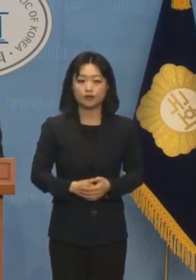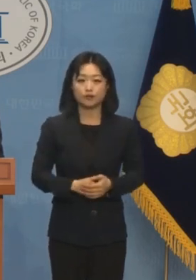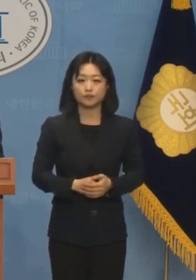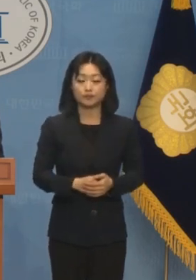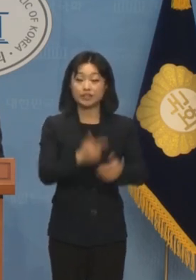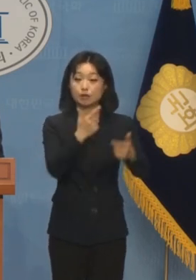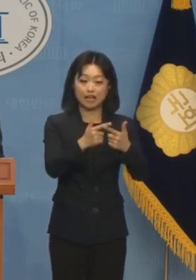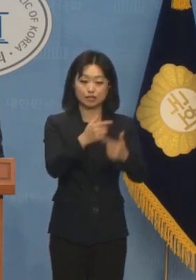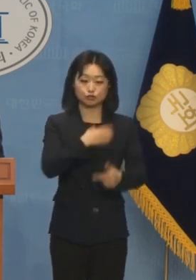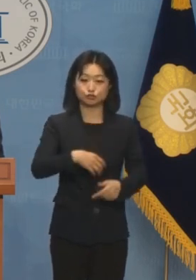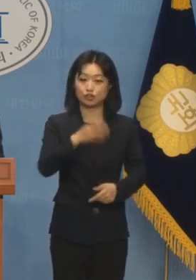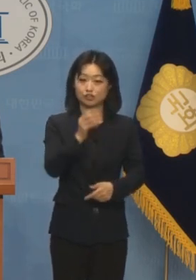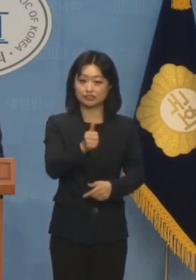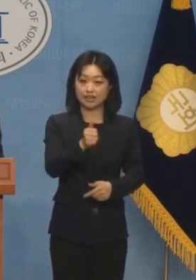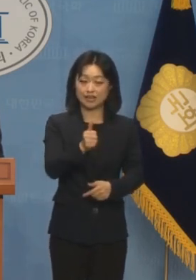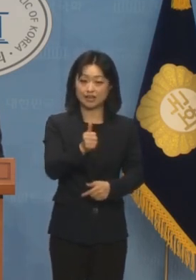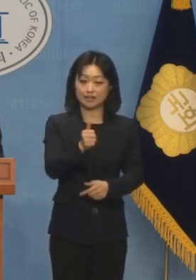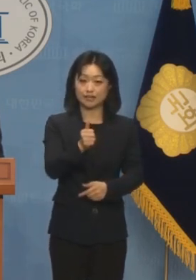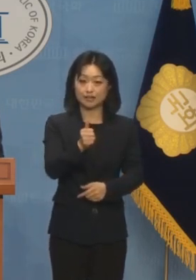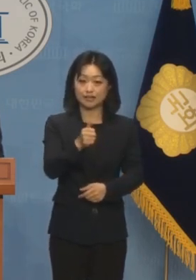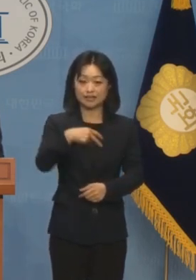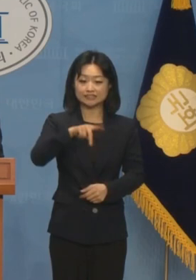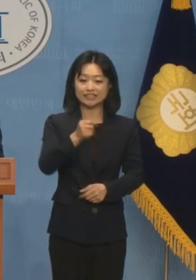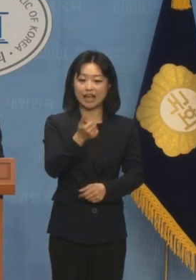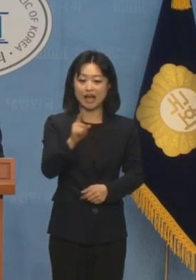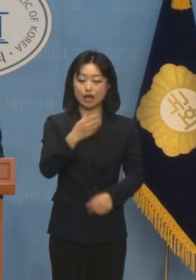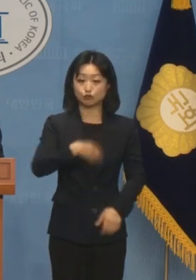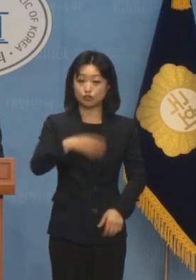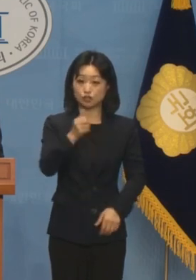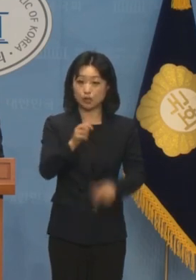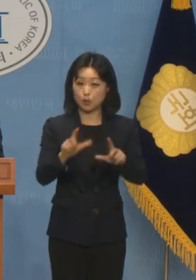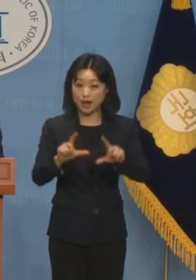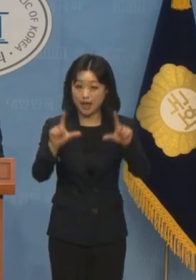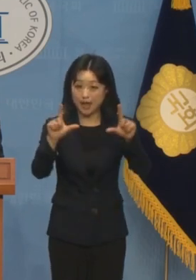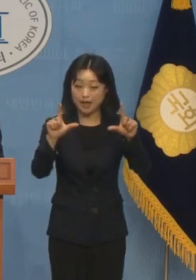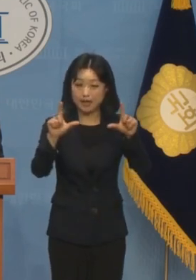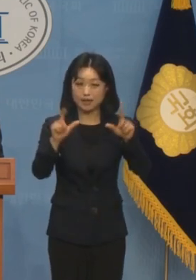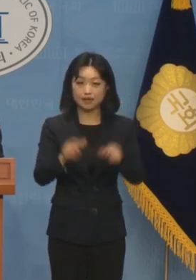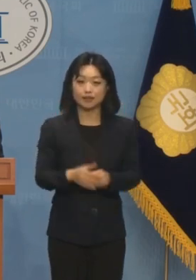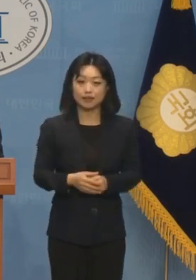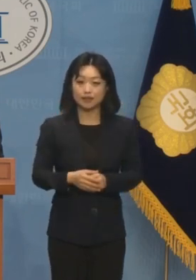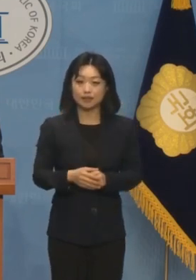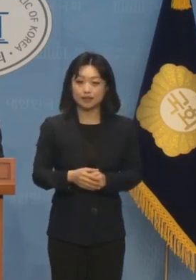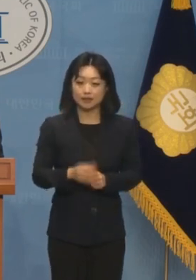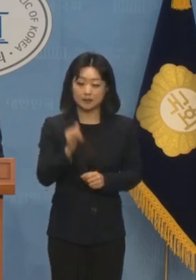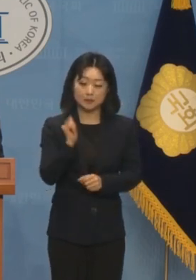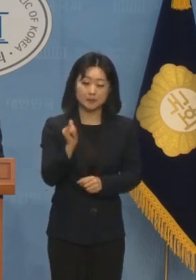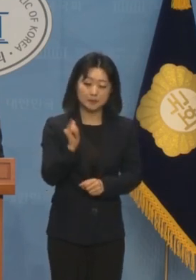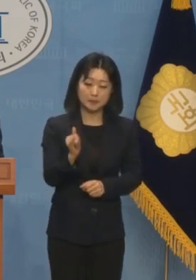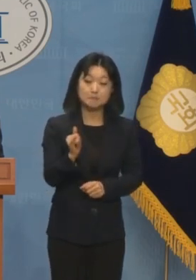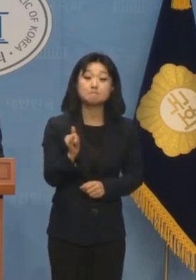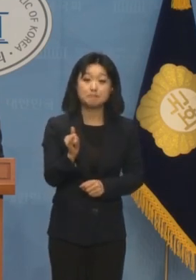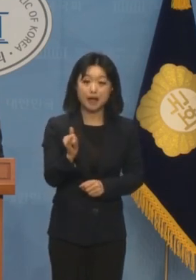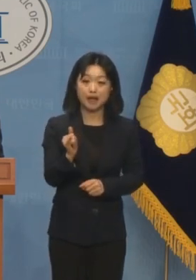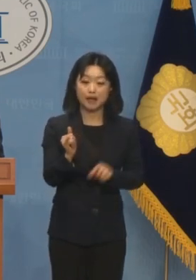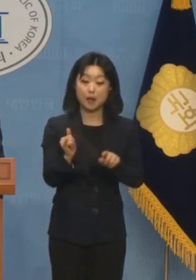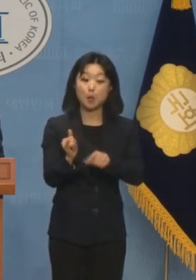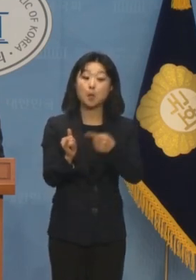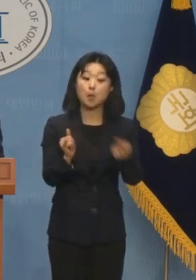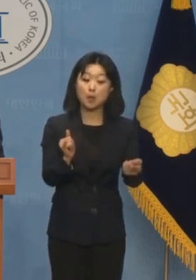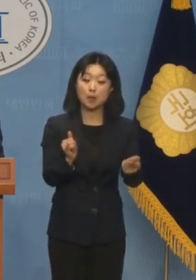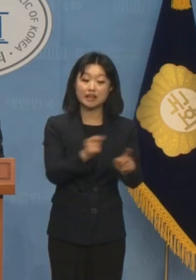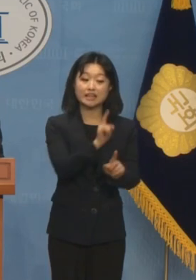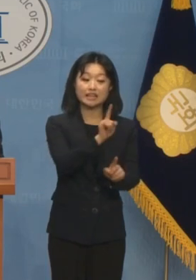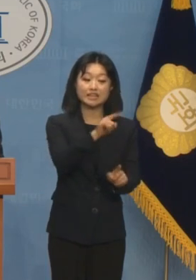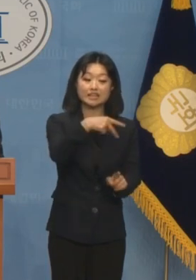이갑준 부산 사하구 올해 초 2차례에 거쳐 관변단체 관계자에게 전화를 걸어 바로 옆에 있는